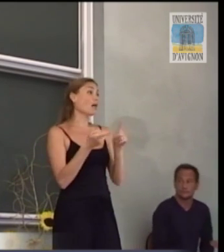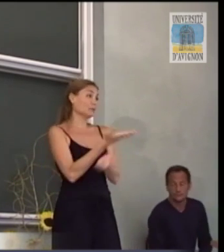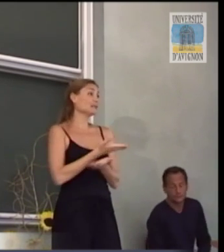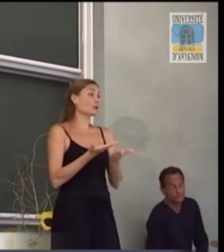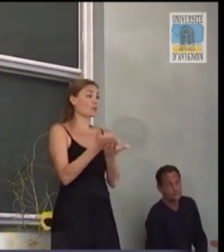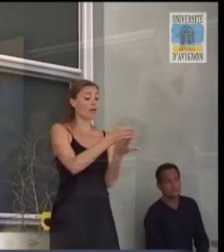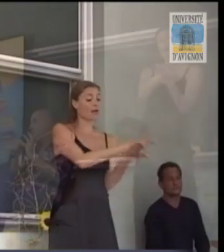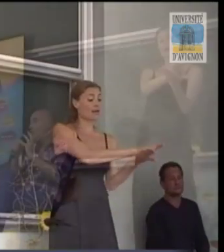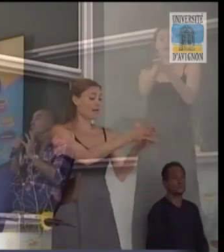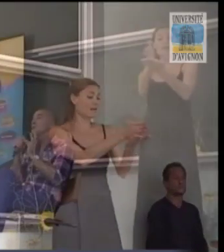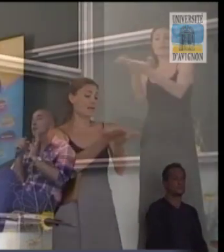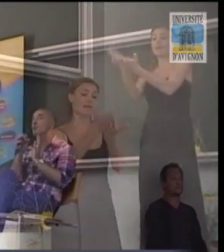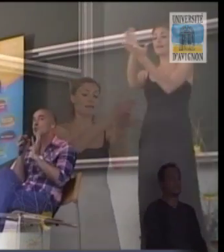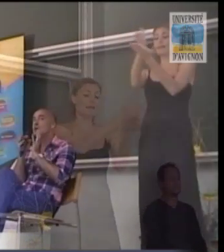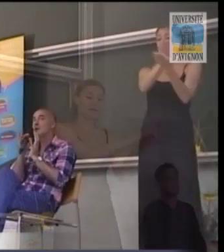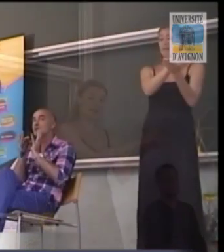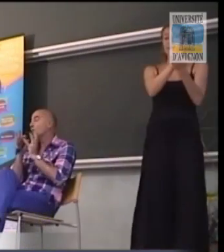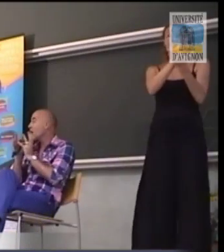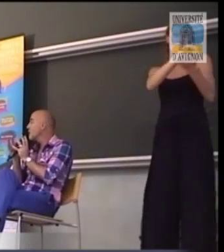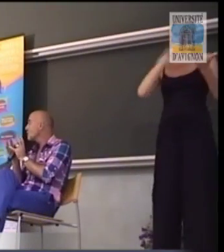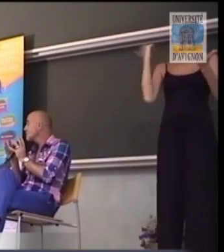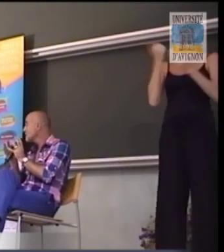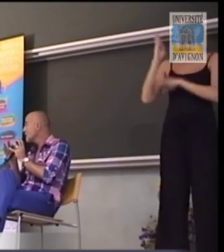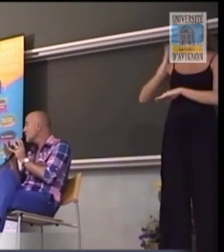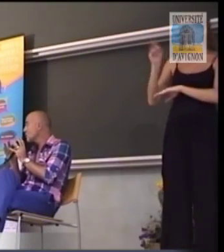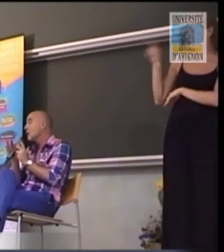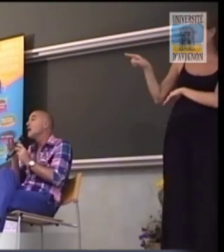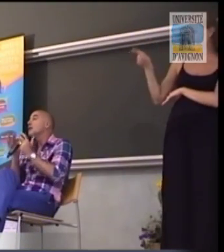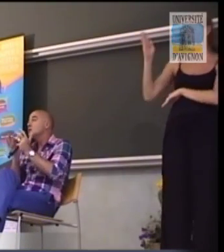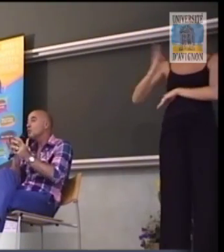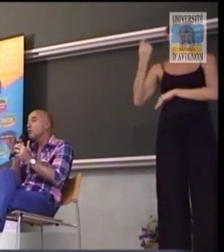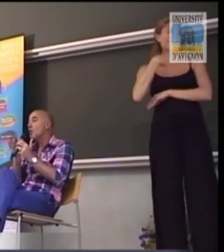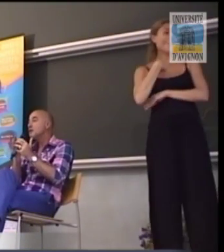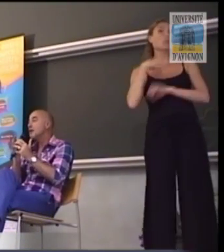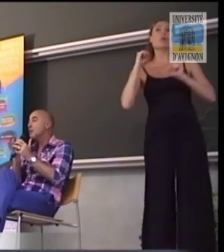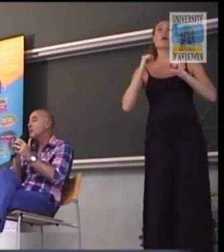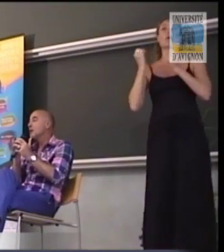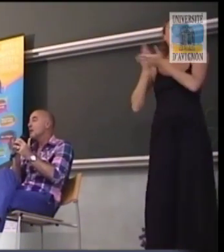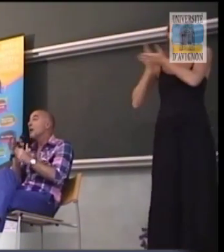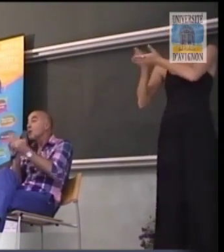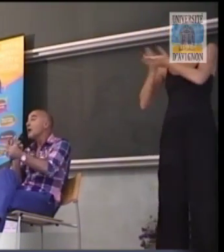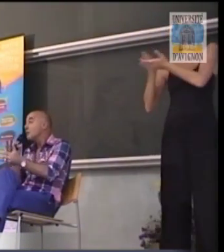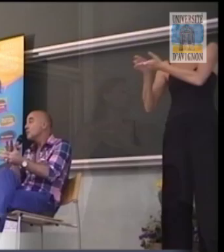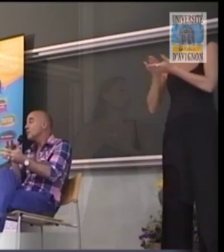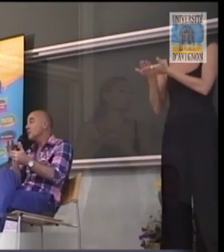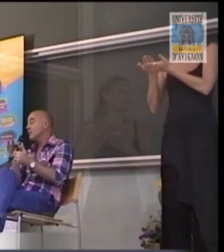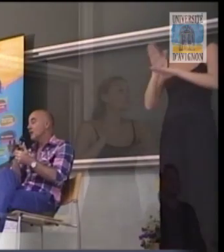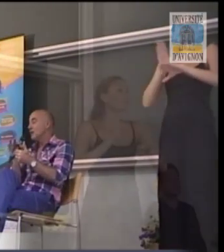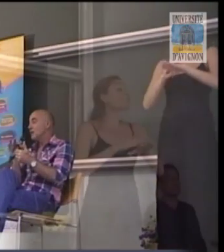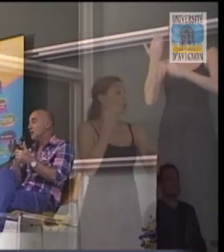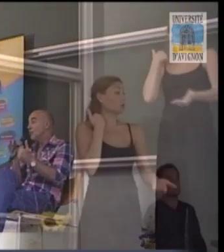C'est vraiment cette notion de où nous avons besoin en permanence des uns et des autres. Il se trouve que le handicap, ben, dans la